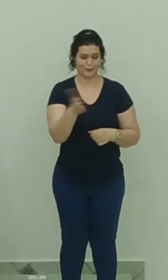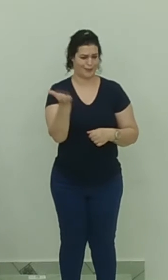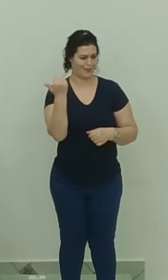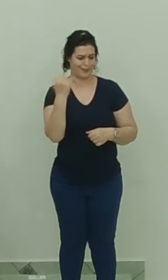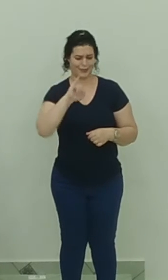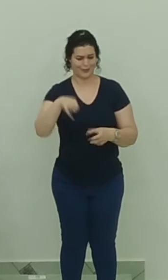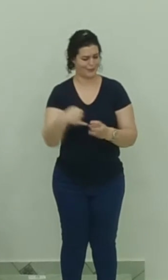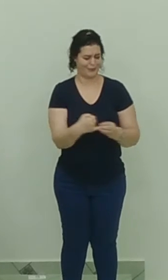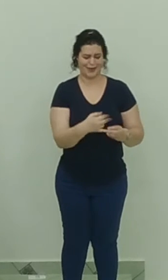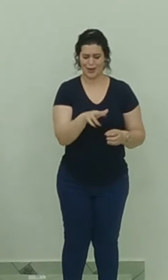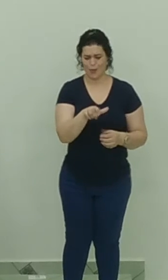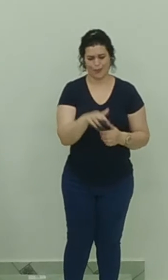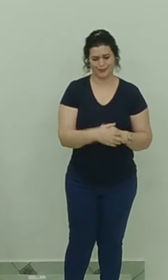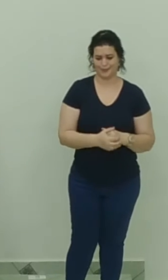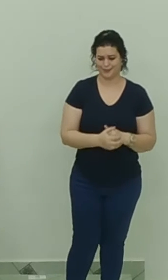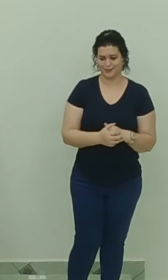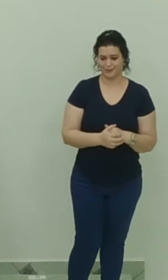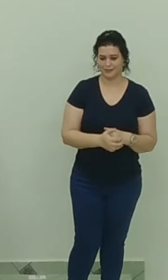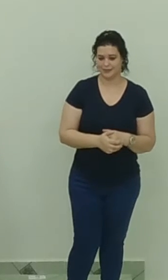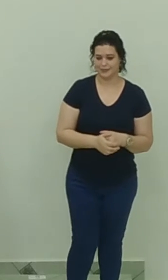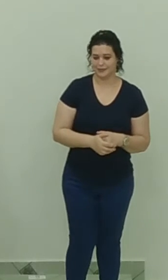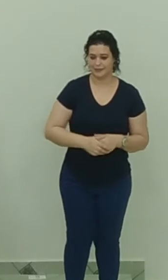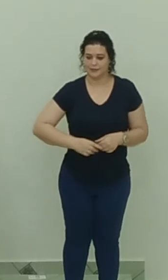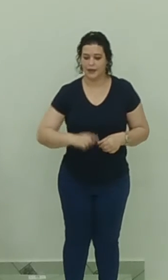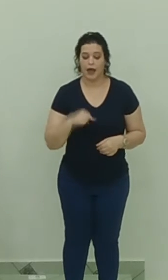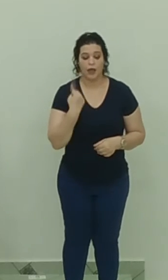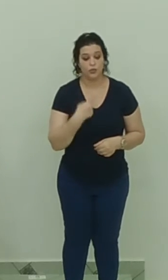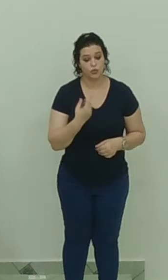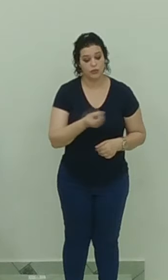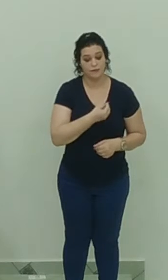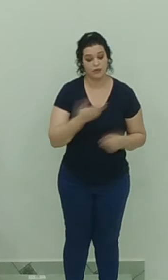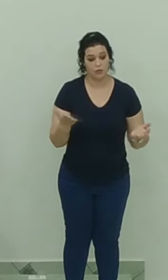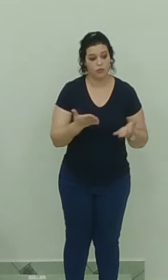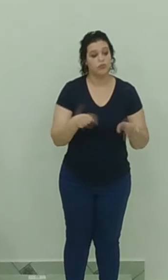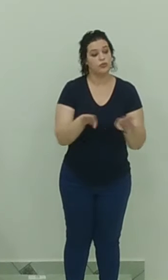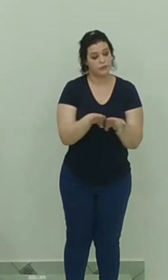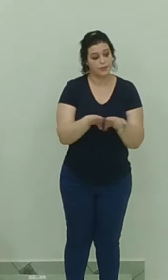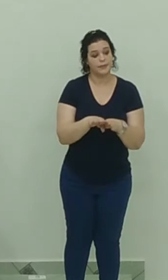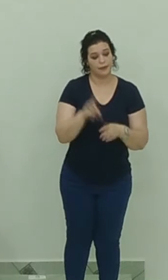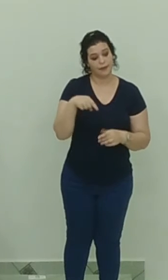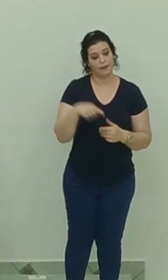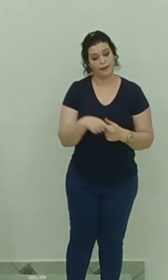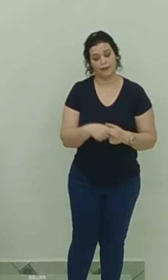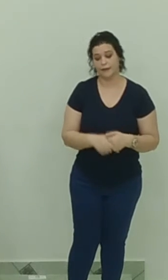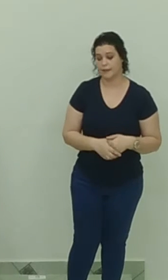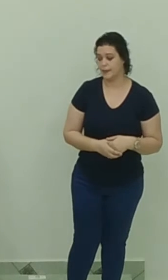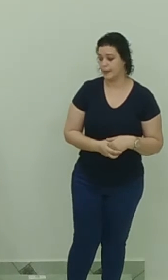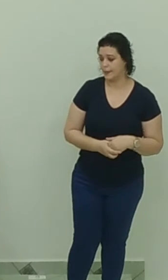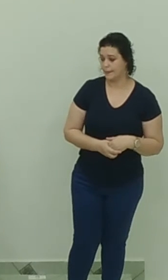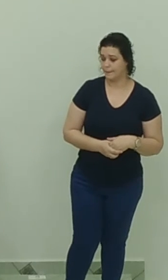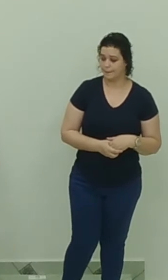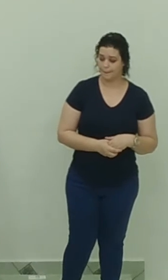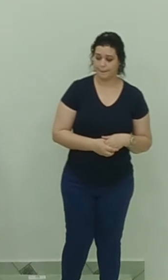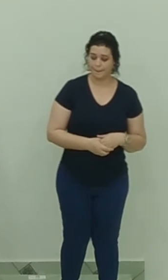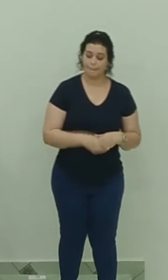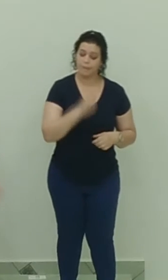ameaçar o povo de Deus. Assim é a nossa vida. Continuamos. Alguns pontos a considerar inicial.